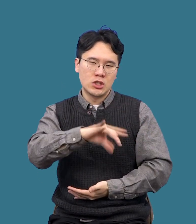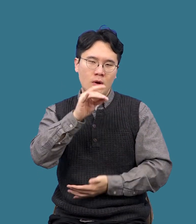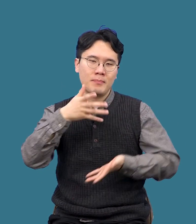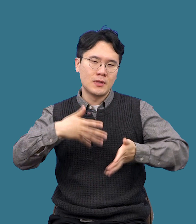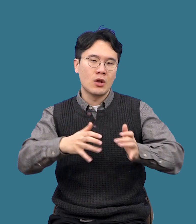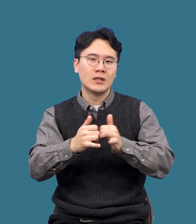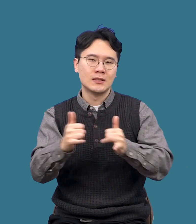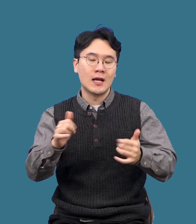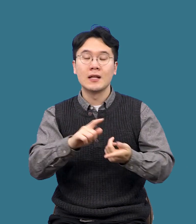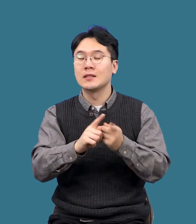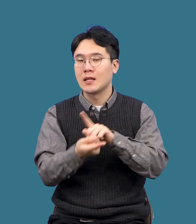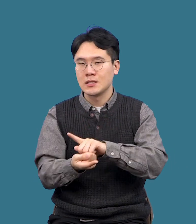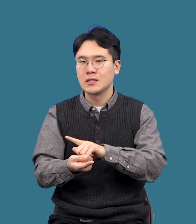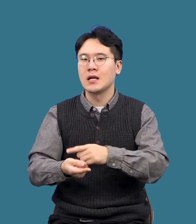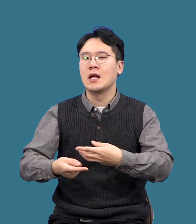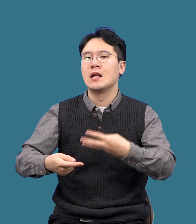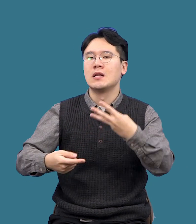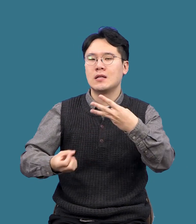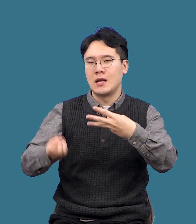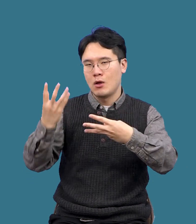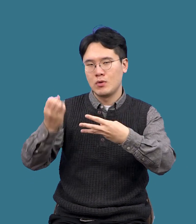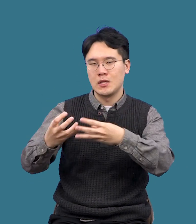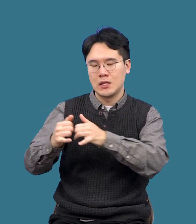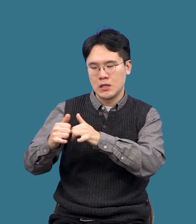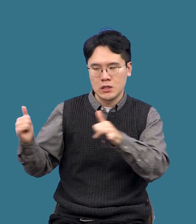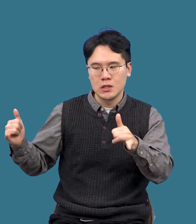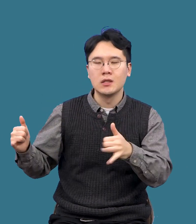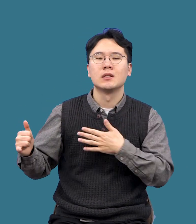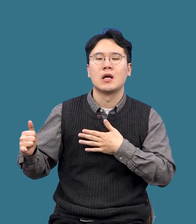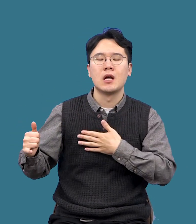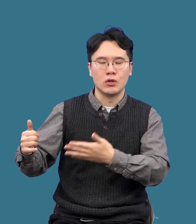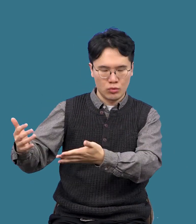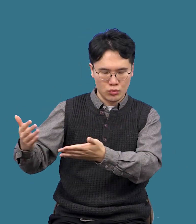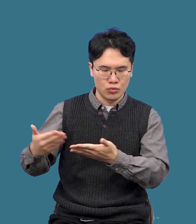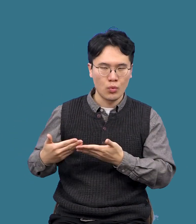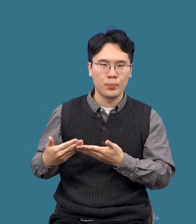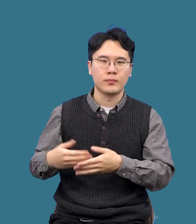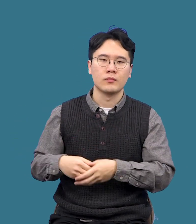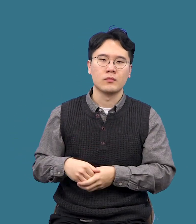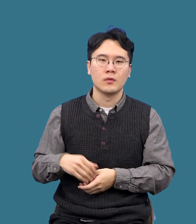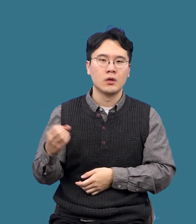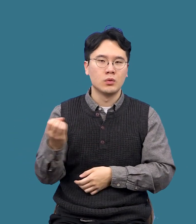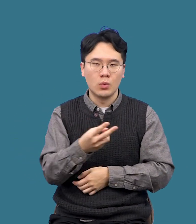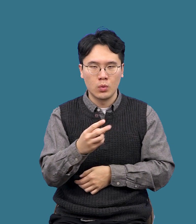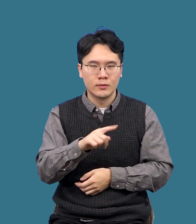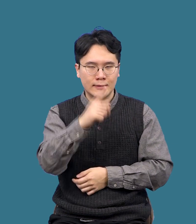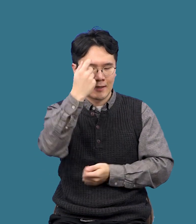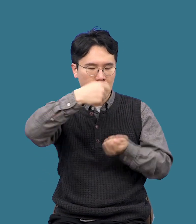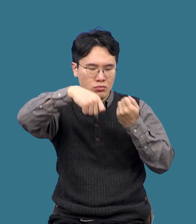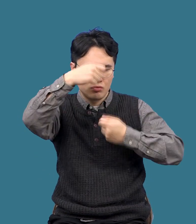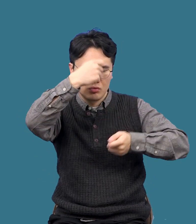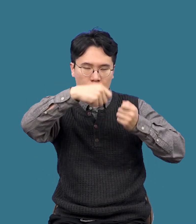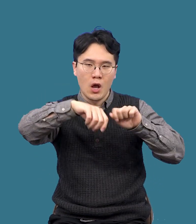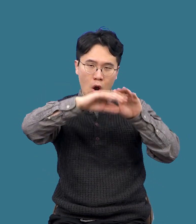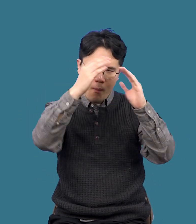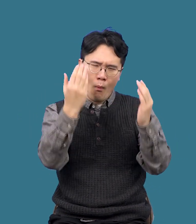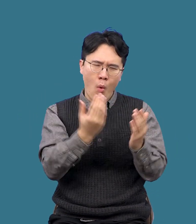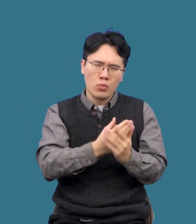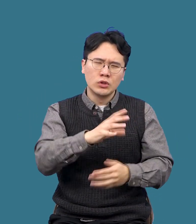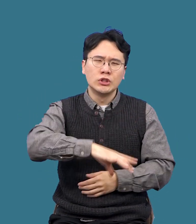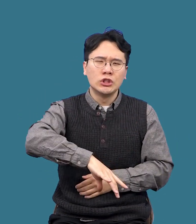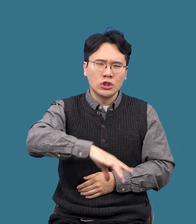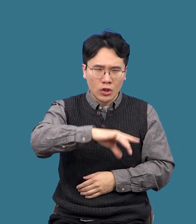대신에 레위인을 내게 돌리고 또 이스라엘 자손의 가축 중 모든 처음 난 것